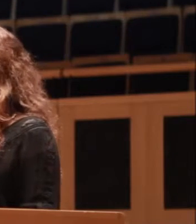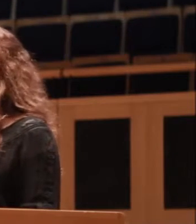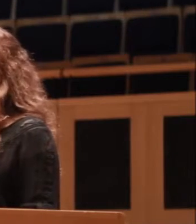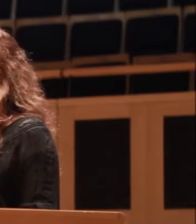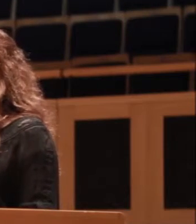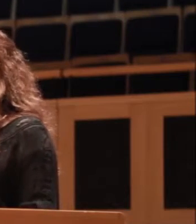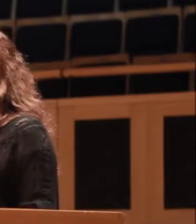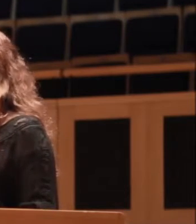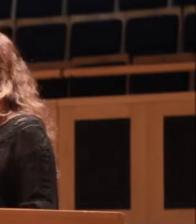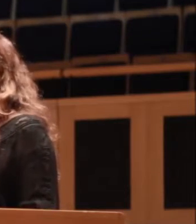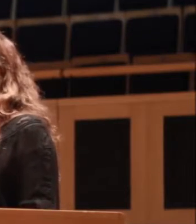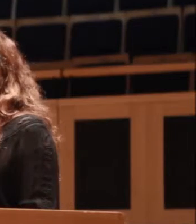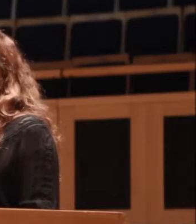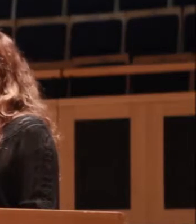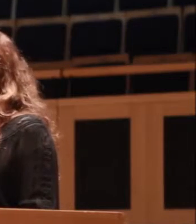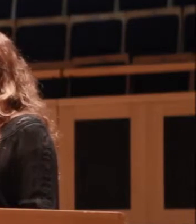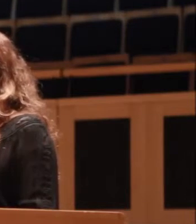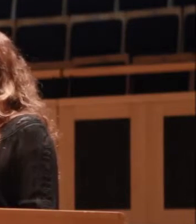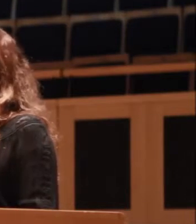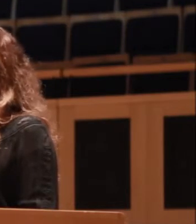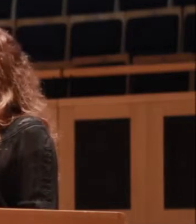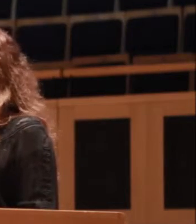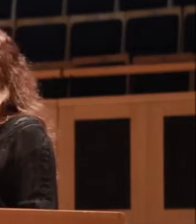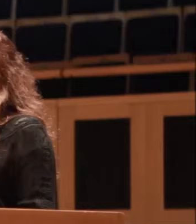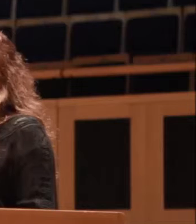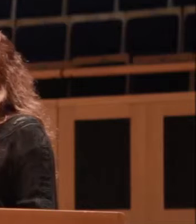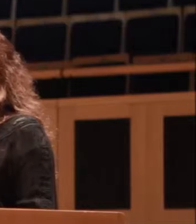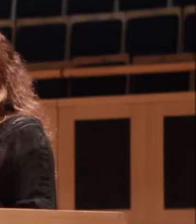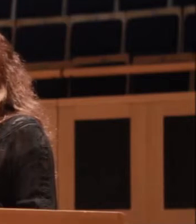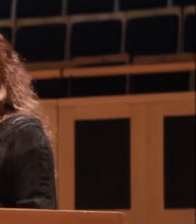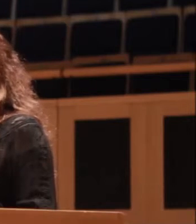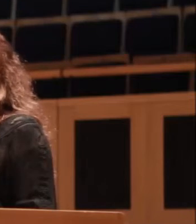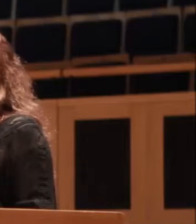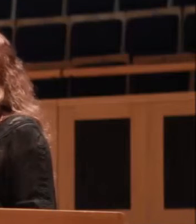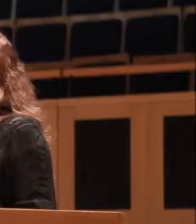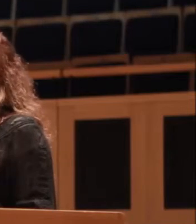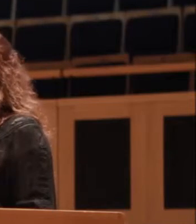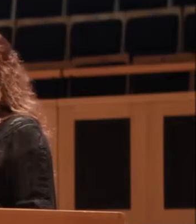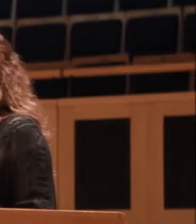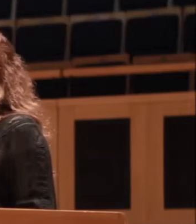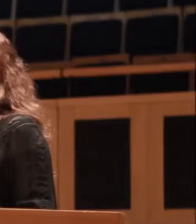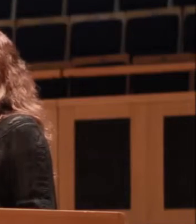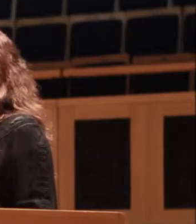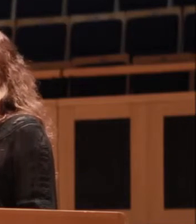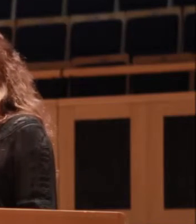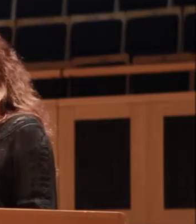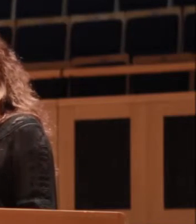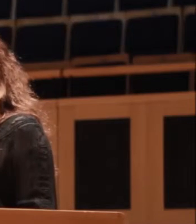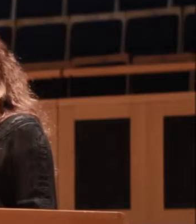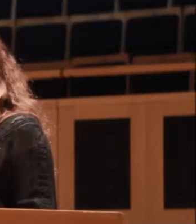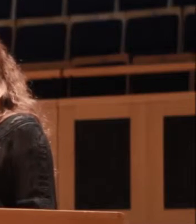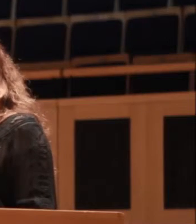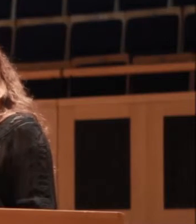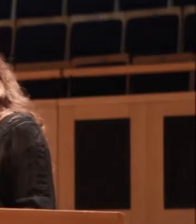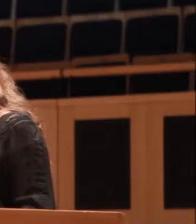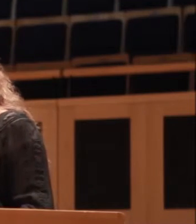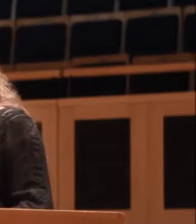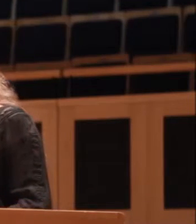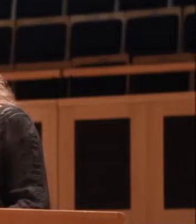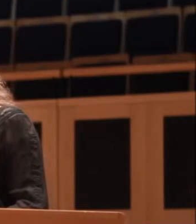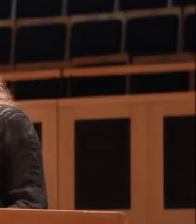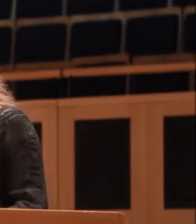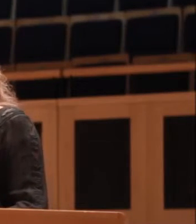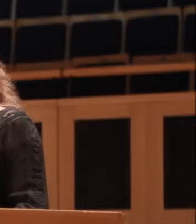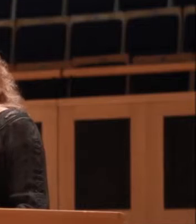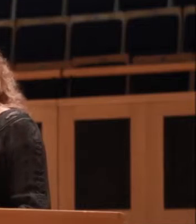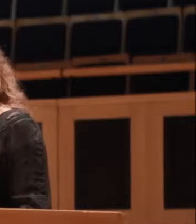amor profundo com São Paulo, e saí daqui criada para o mundo. Sou muito grata a tudo que vivi